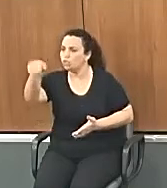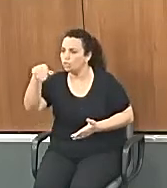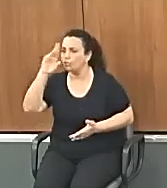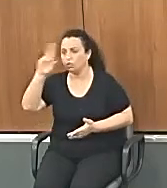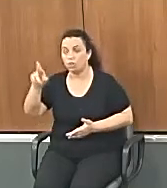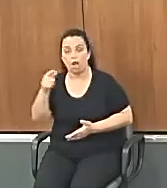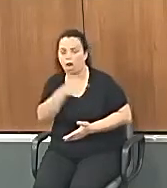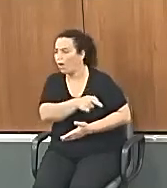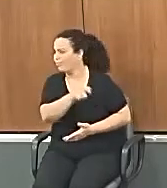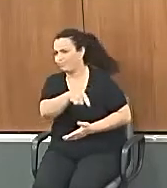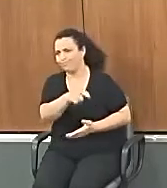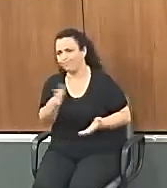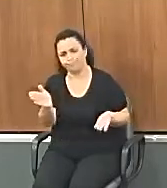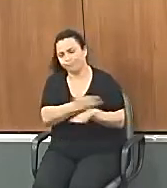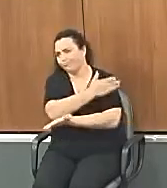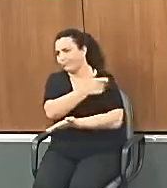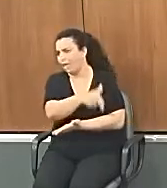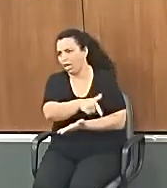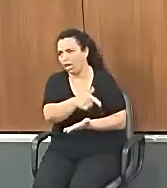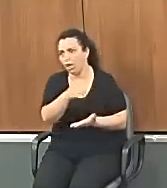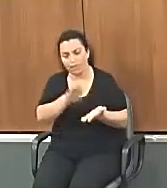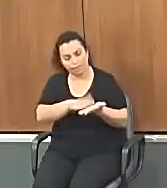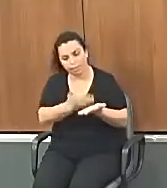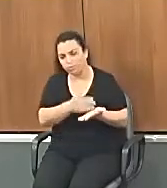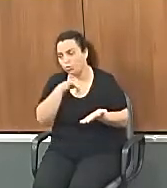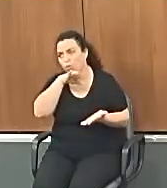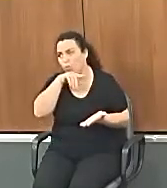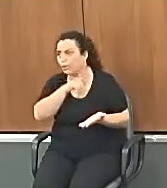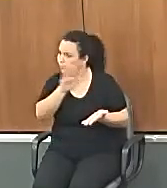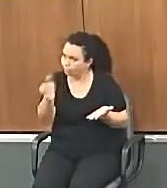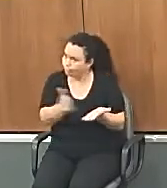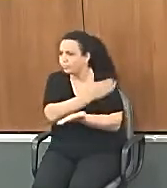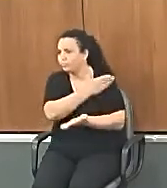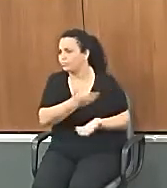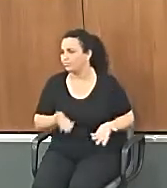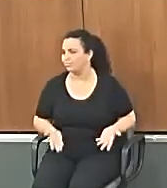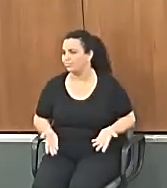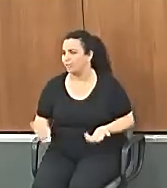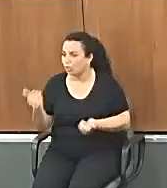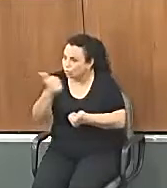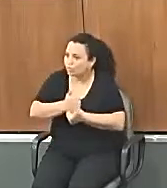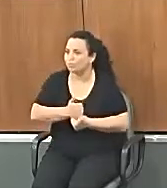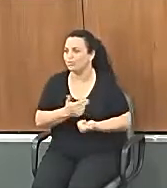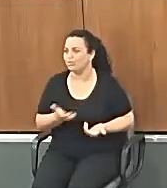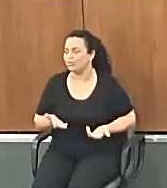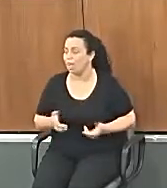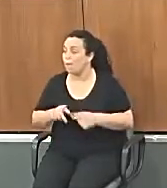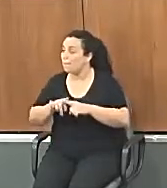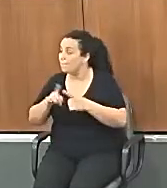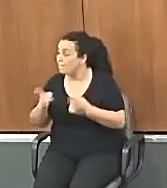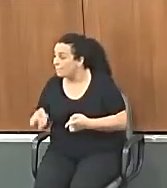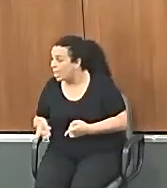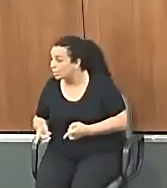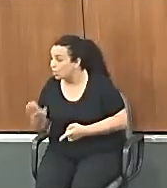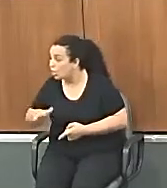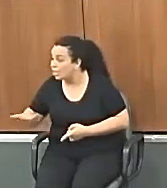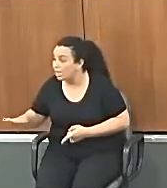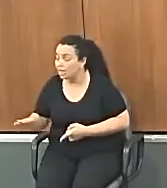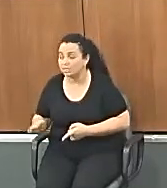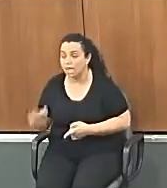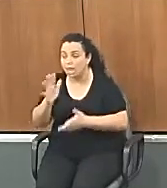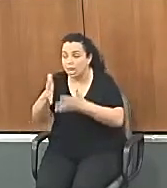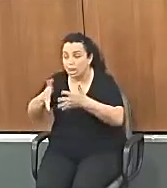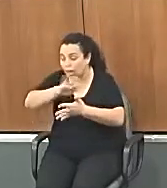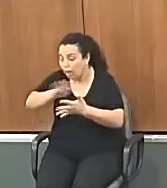se intérprete ele tem direito a isso é um direito dele agora uma criança que ainda não aprendeu a língua dela que a libras